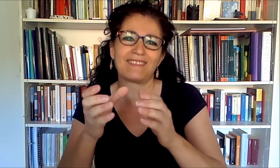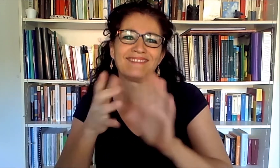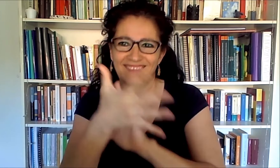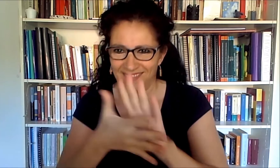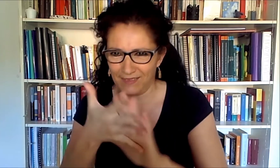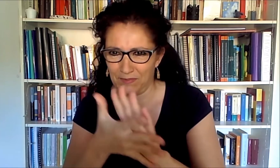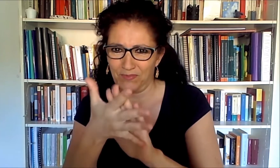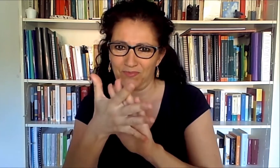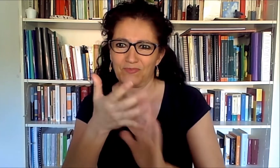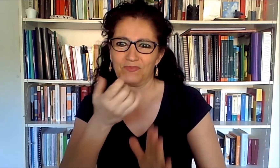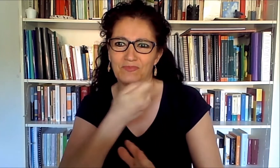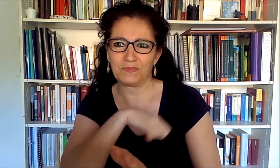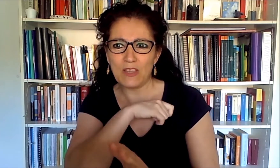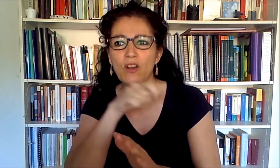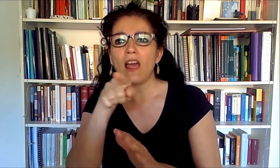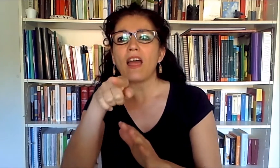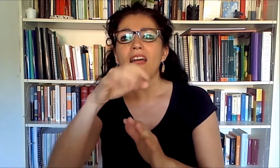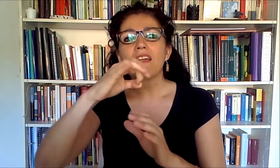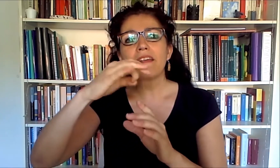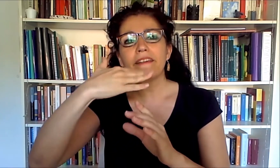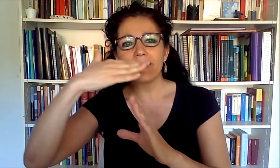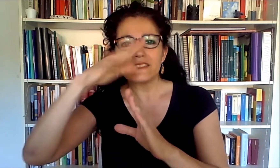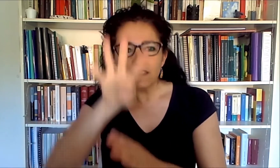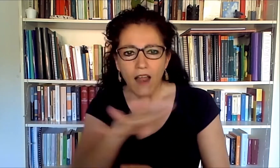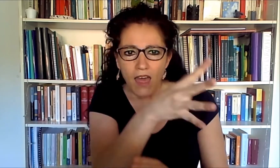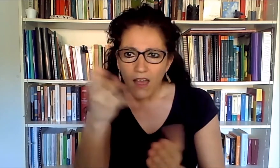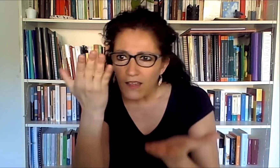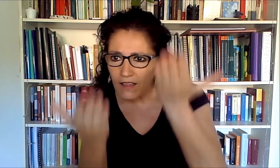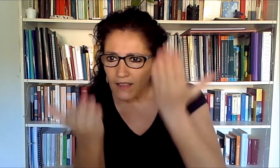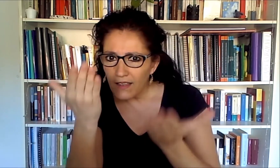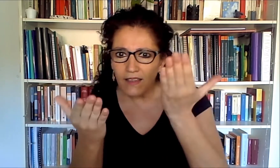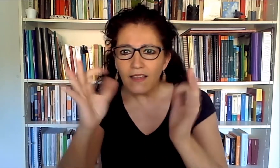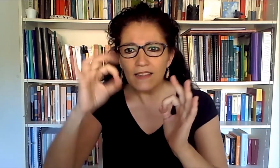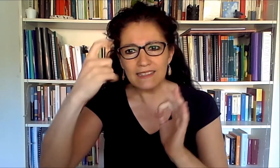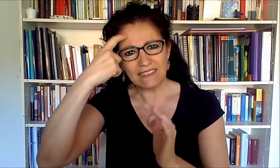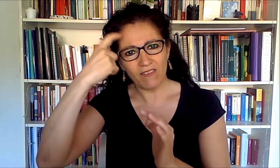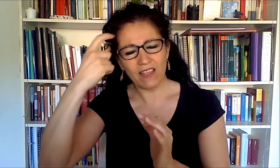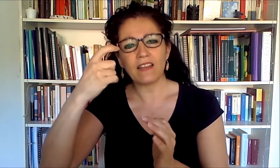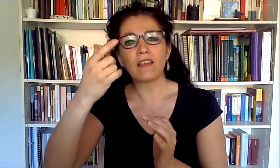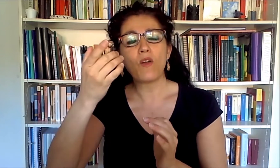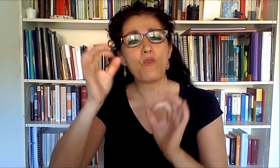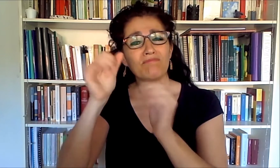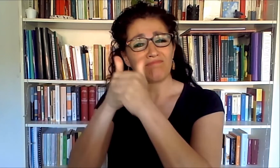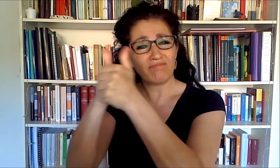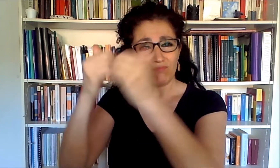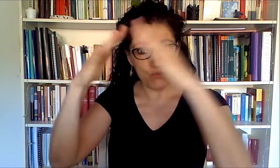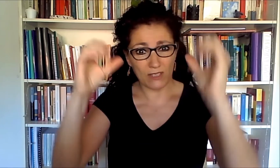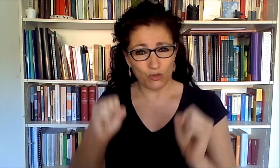de la UNESCO, que fue objeto de reflexión y análisis de expertas y expertos que participaron en esta iniciativa.